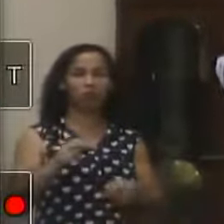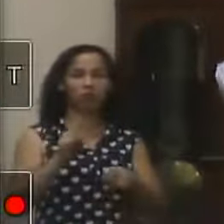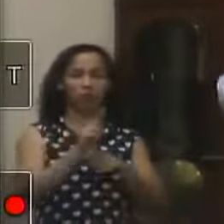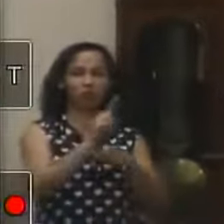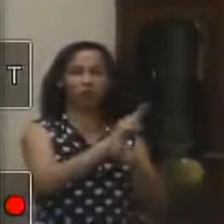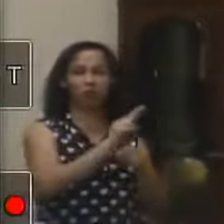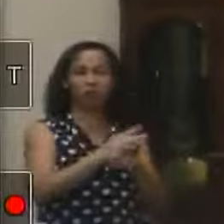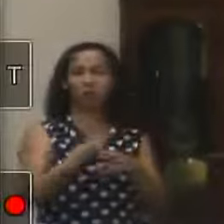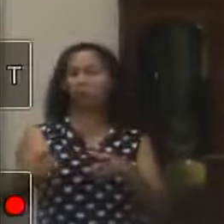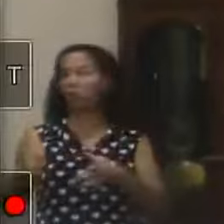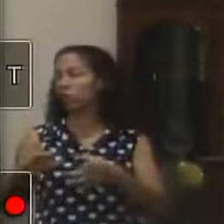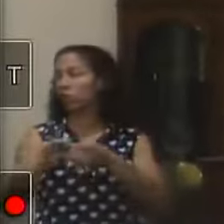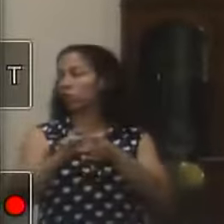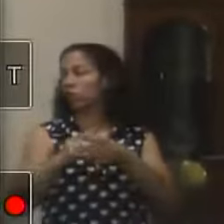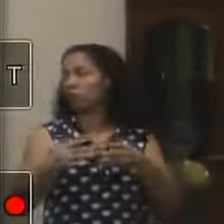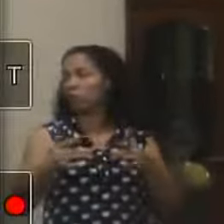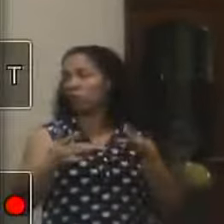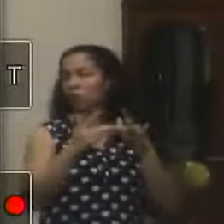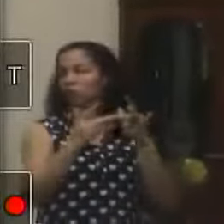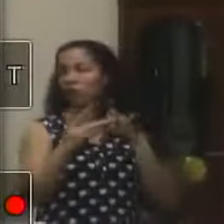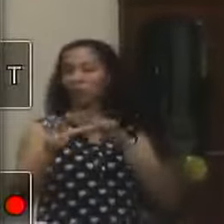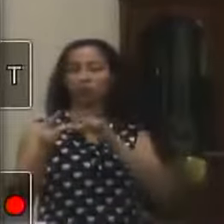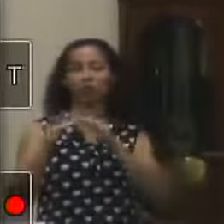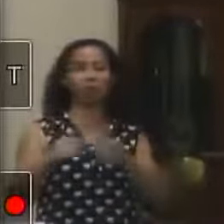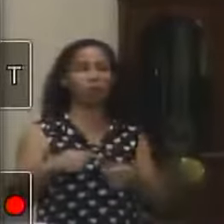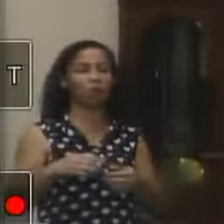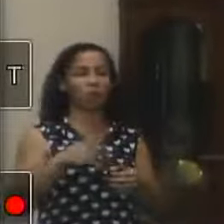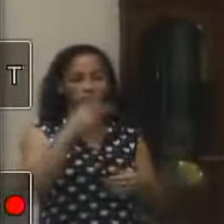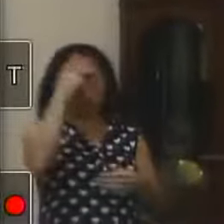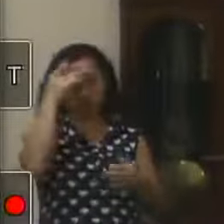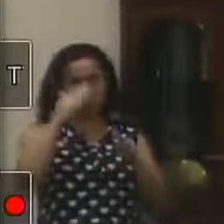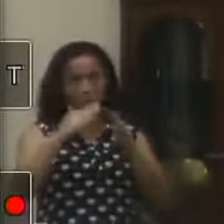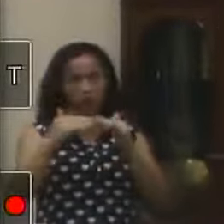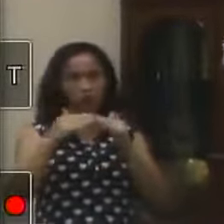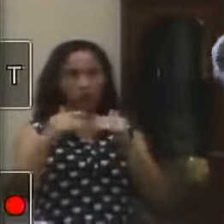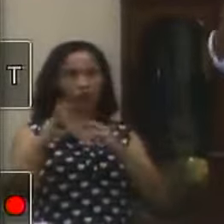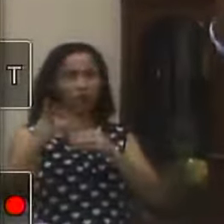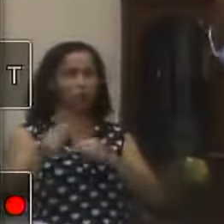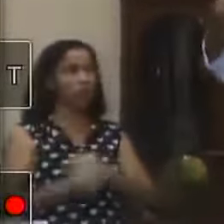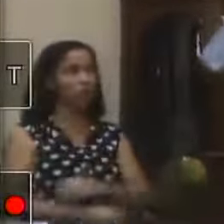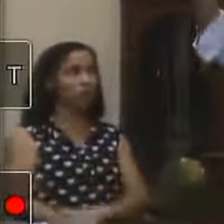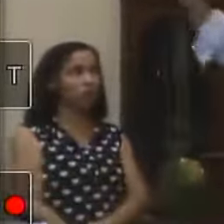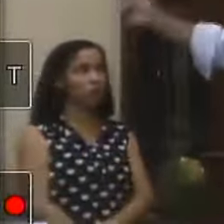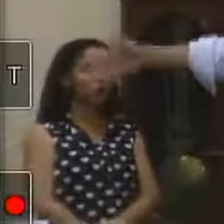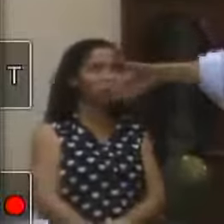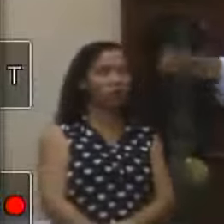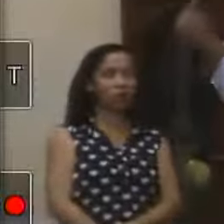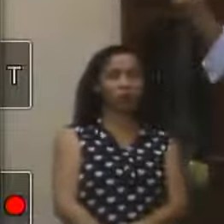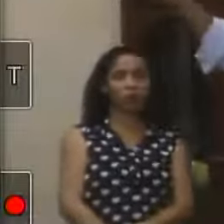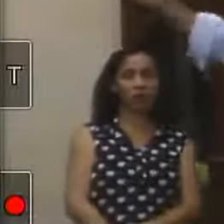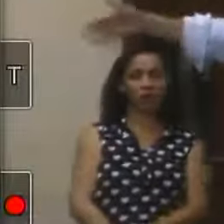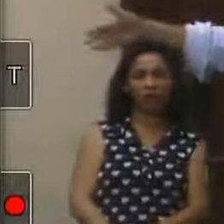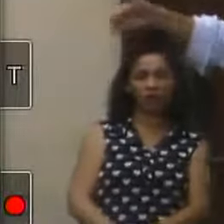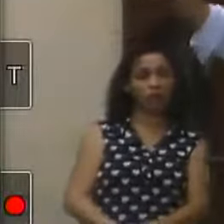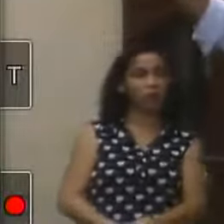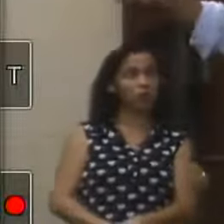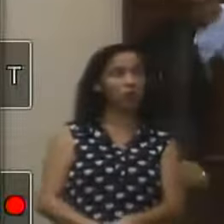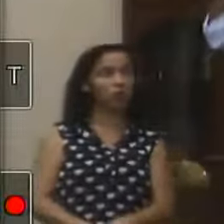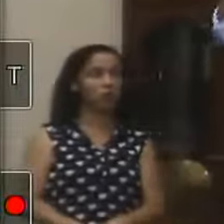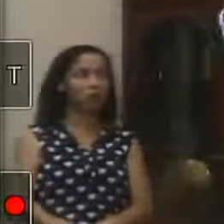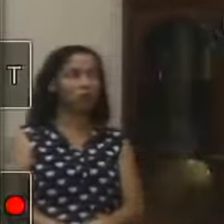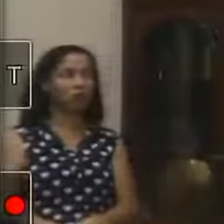na administração pública. Então, nos cobram isso diariamente. Marcelo, David, Celcinho, Rafael, Fabiane, doutor